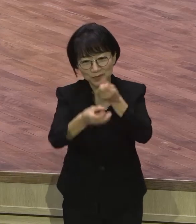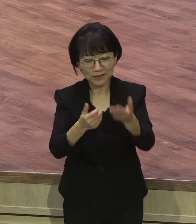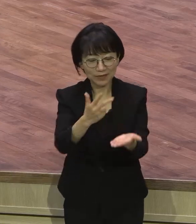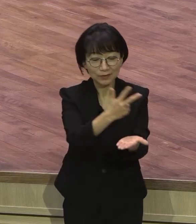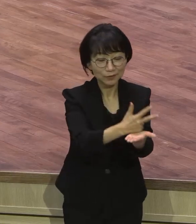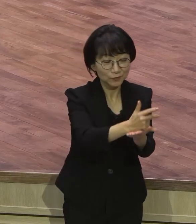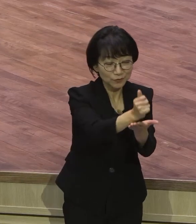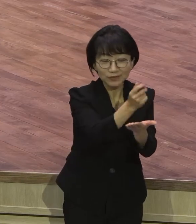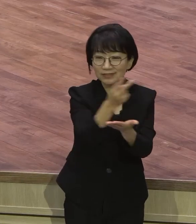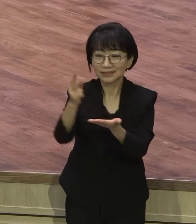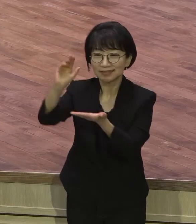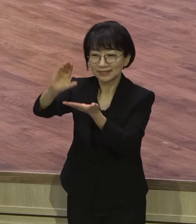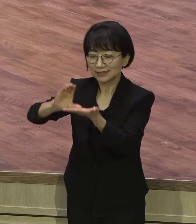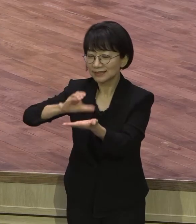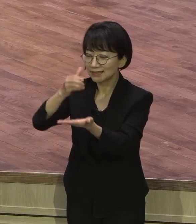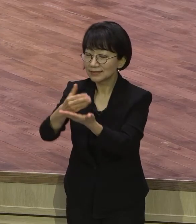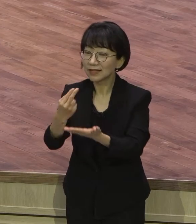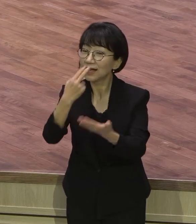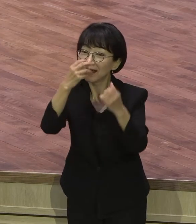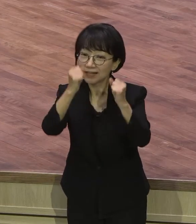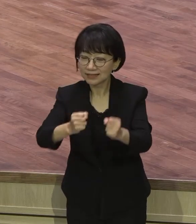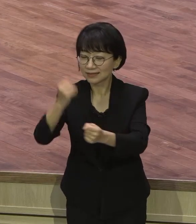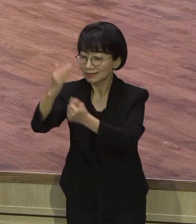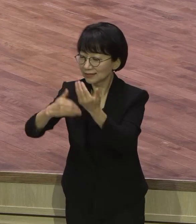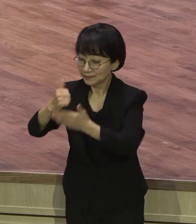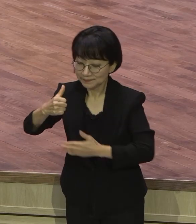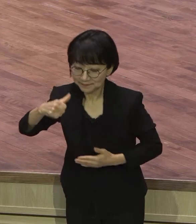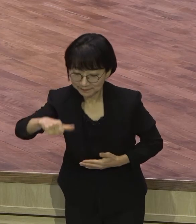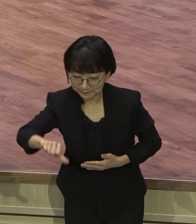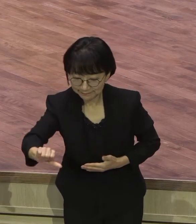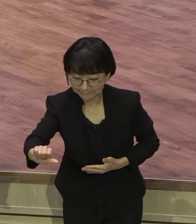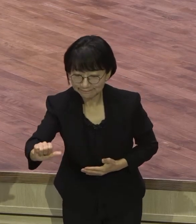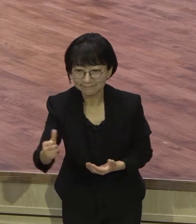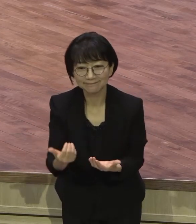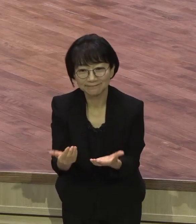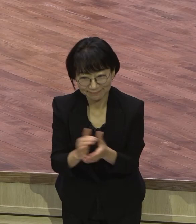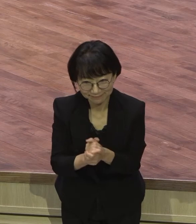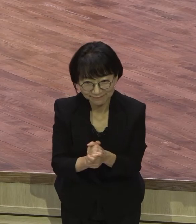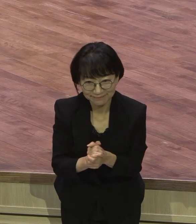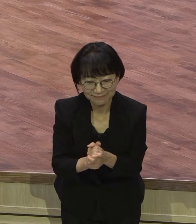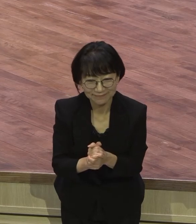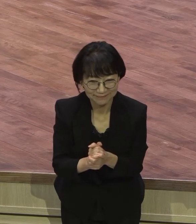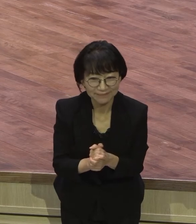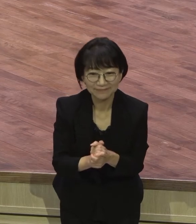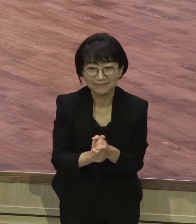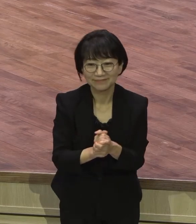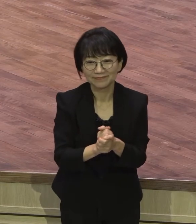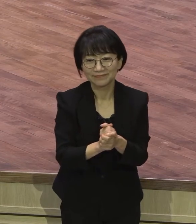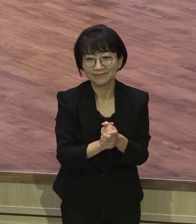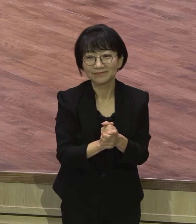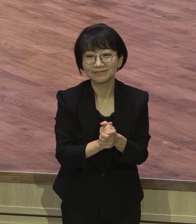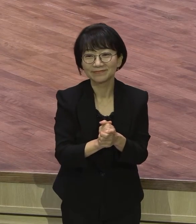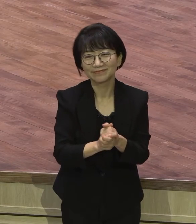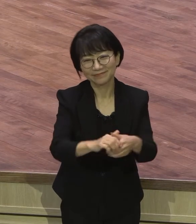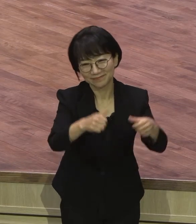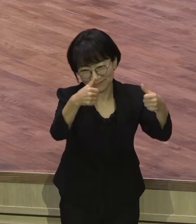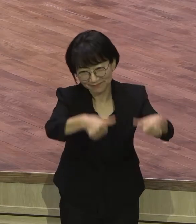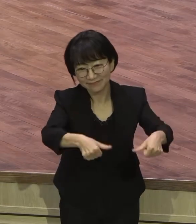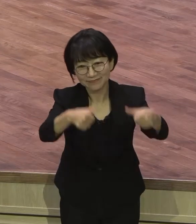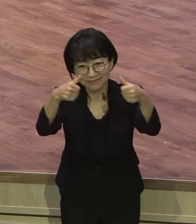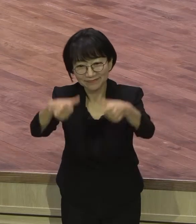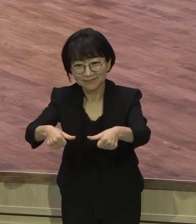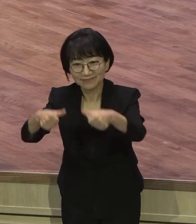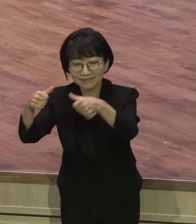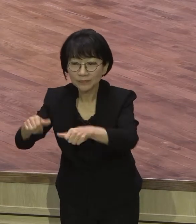있습니다. 주는 그리스도시요 살아계신 하나님의 아들이십니다. 아멘. 우리 해외